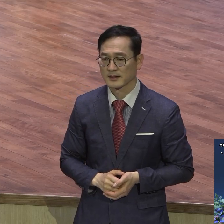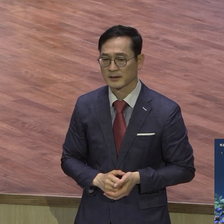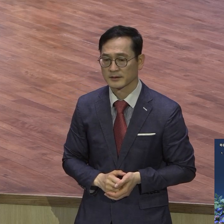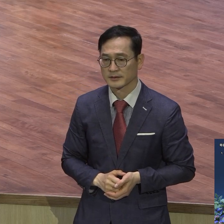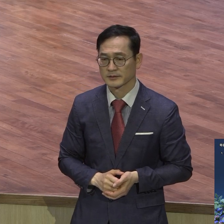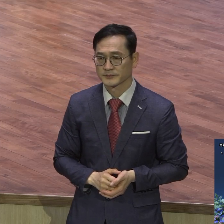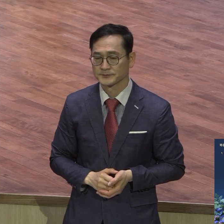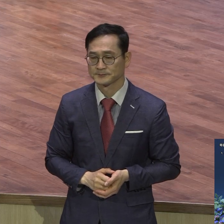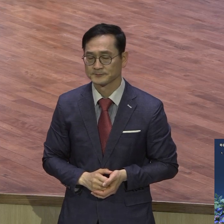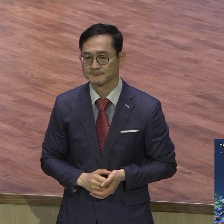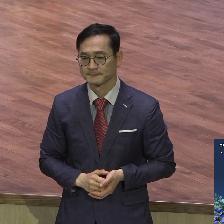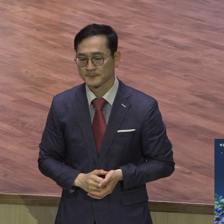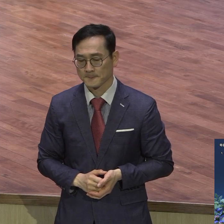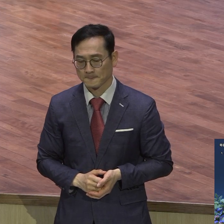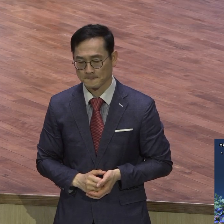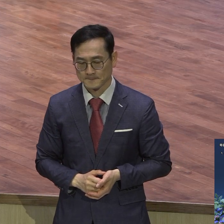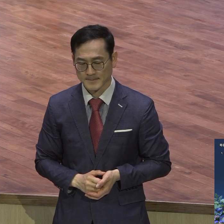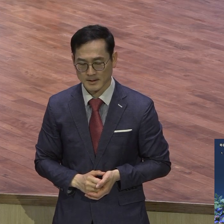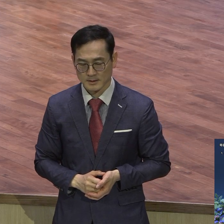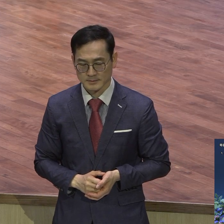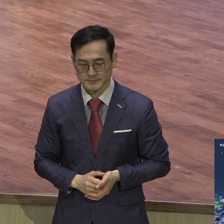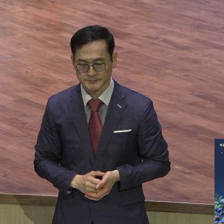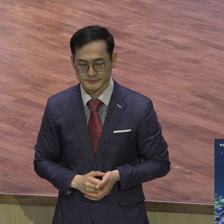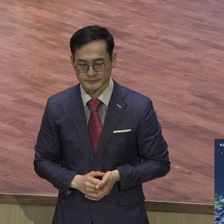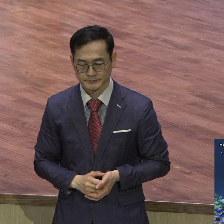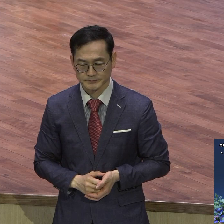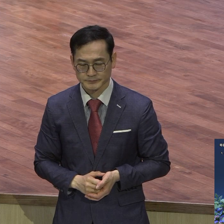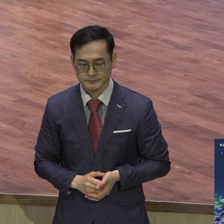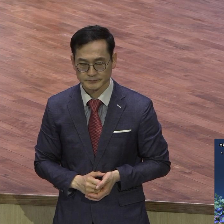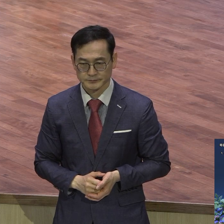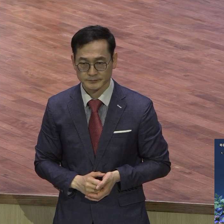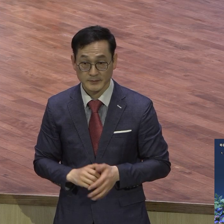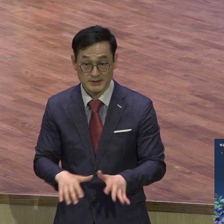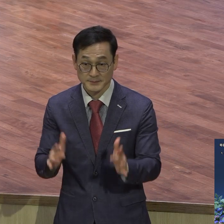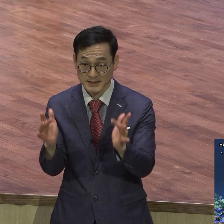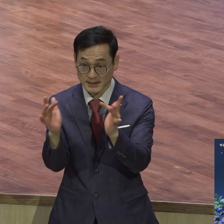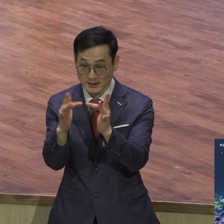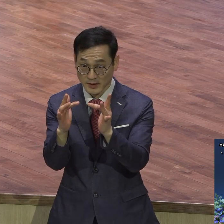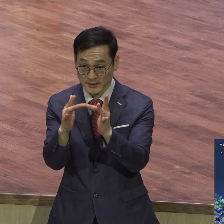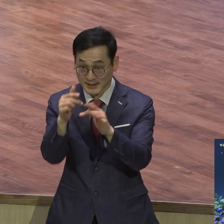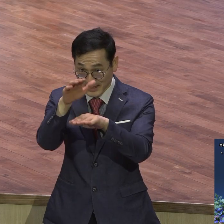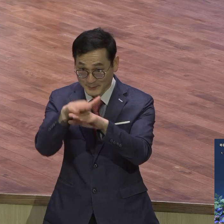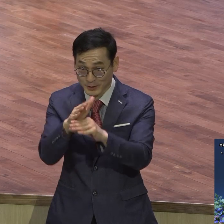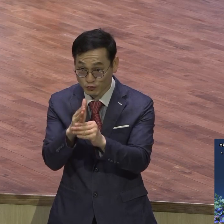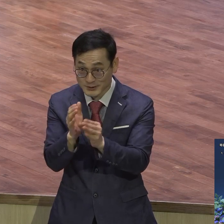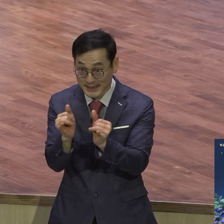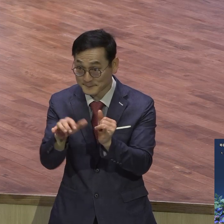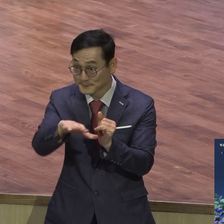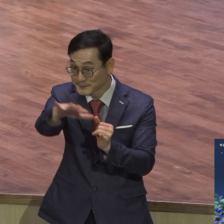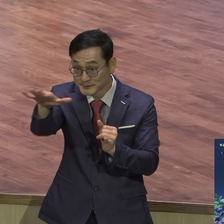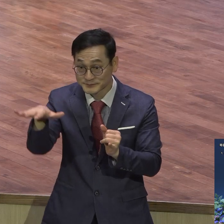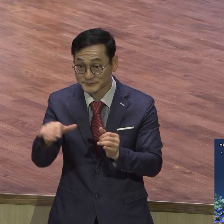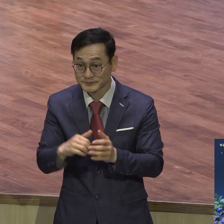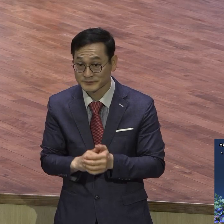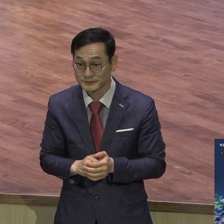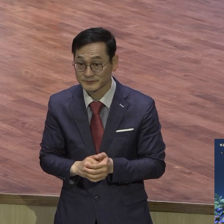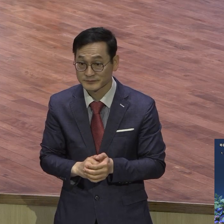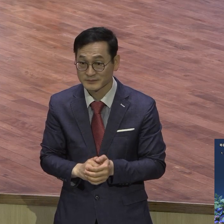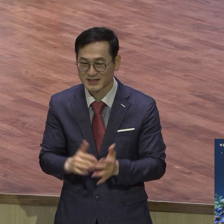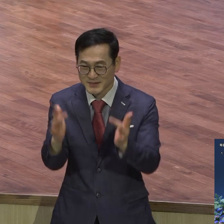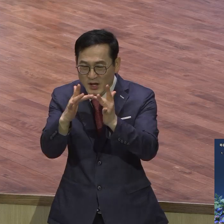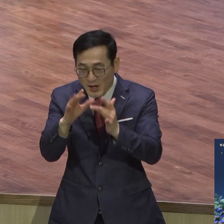게 새 생명 얻었다 보통 말이 아니에요 택배로 온난히 예비되는 성도 여러분 화면을 통해 쓰지만 성의 역사 있길